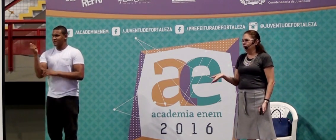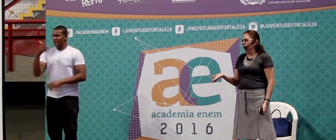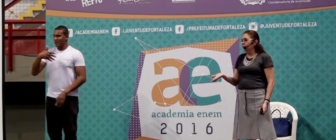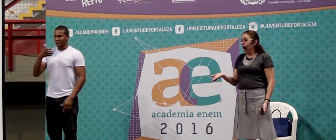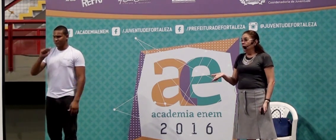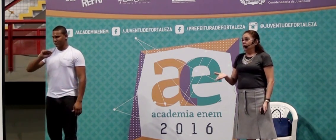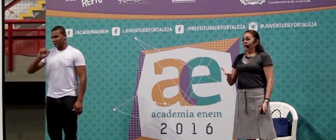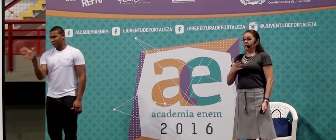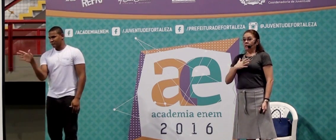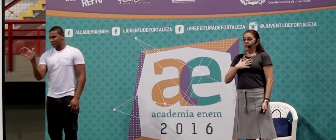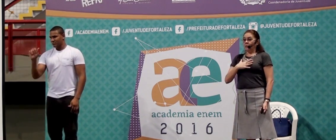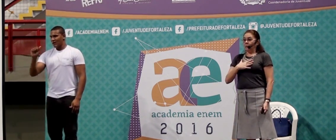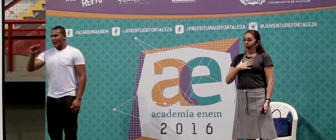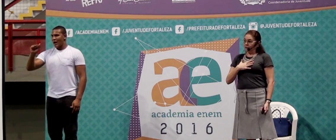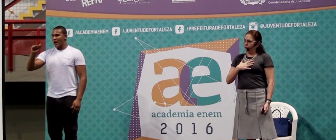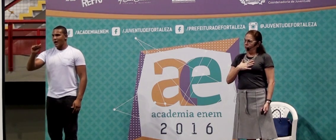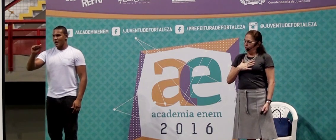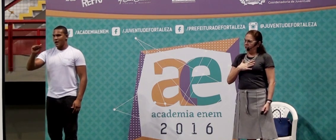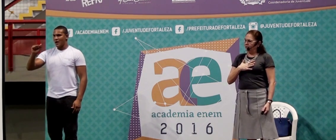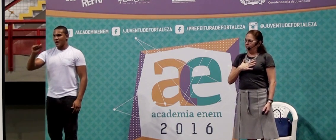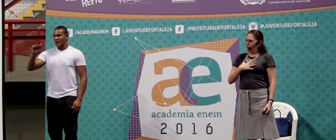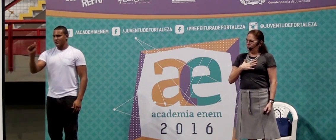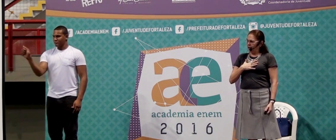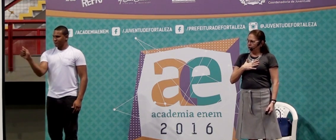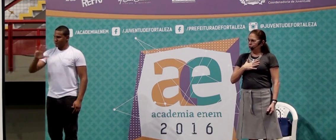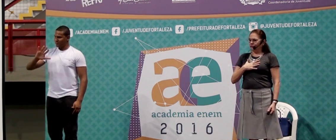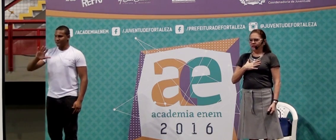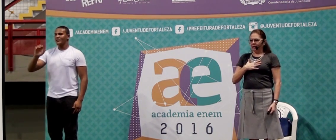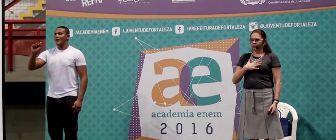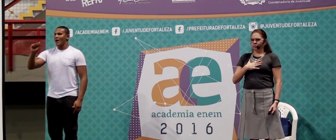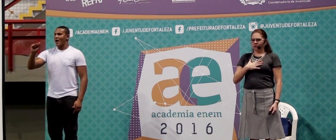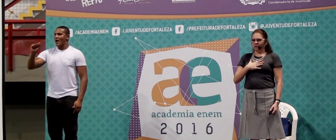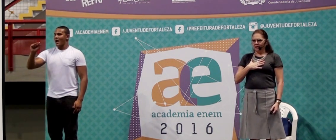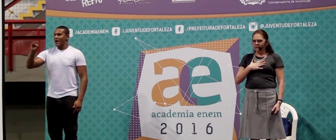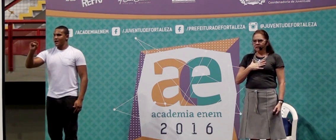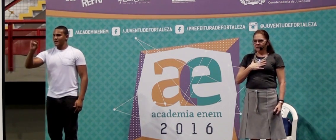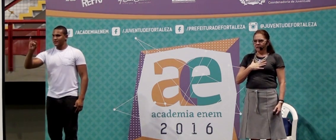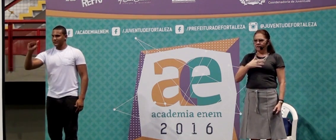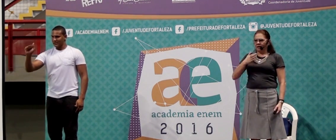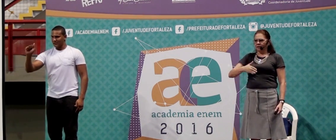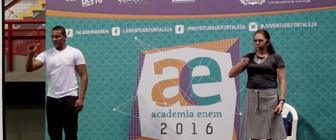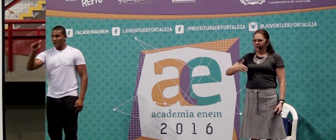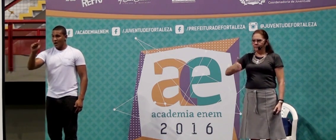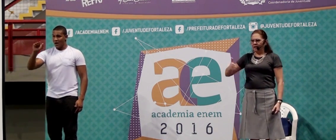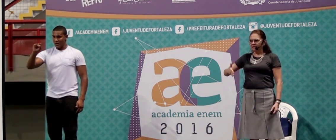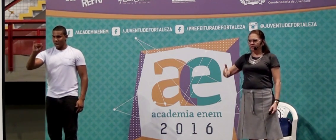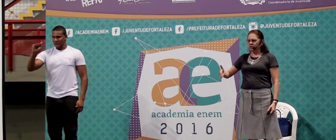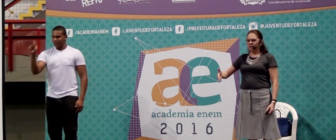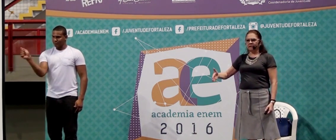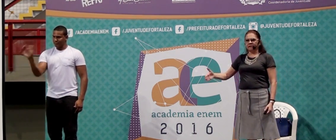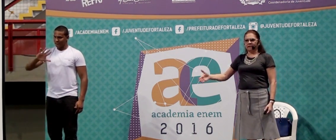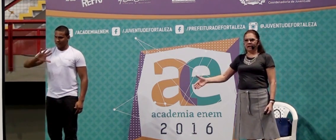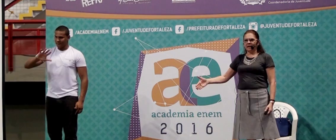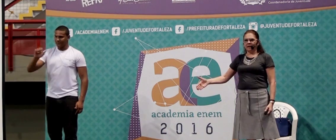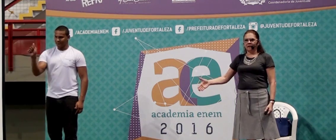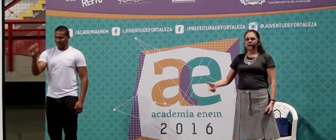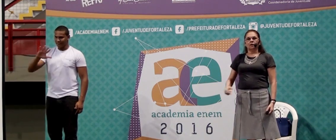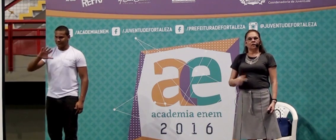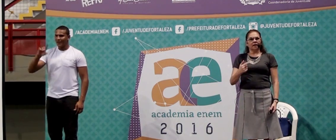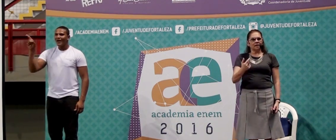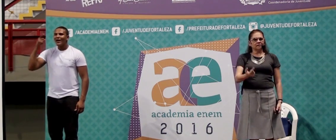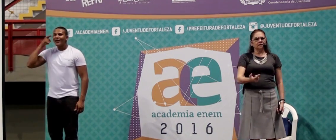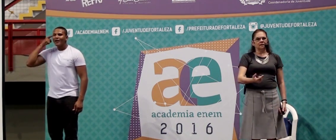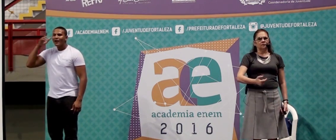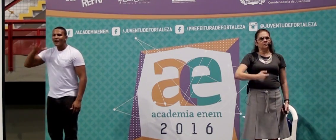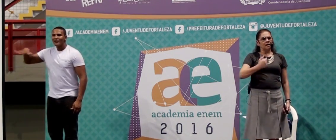de navio. Então eu posso começar meu texto falando de dengue e falando da persistência dela